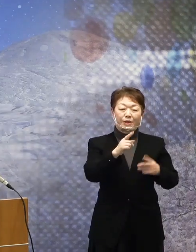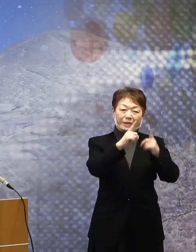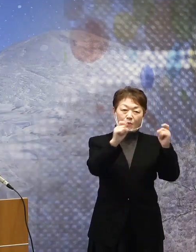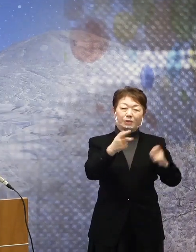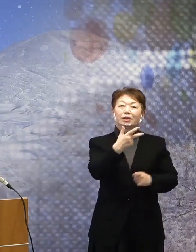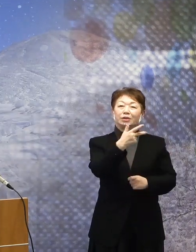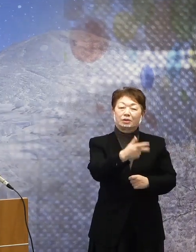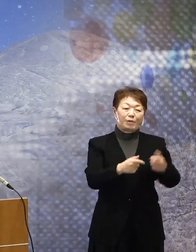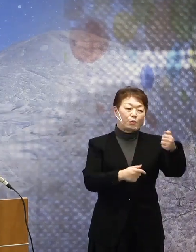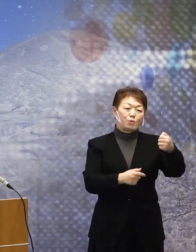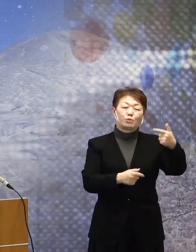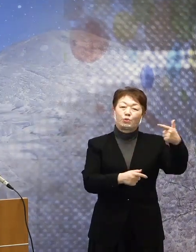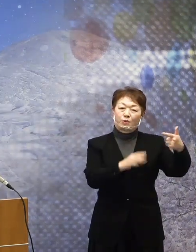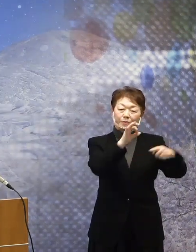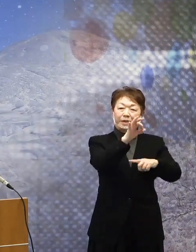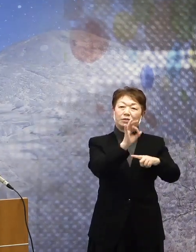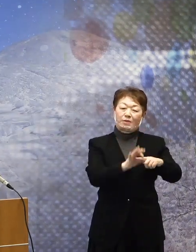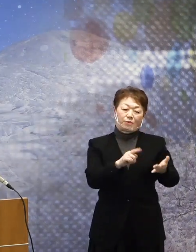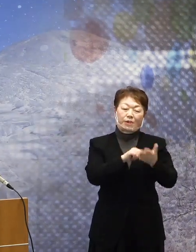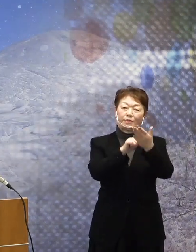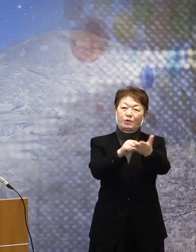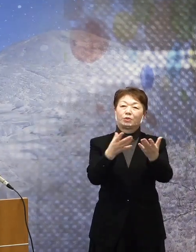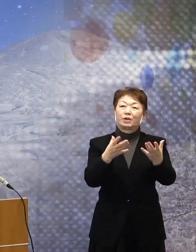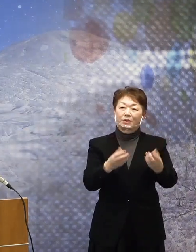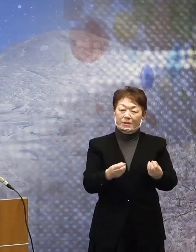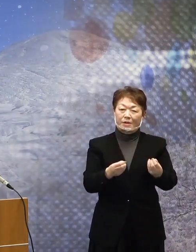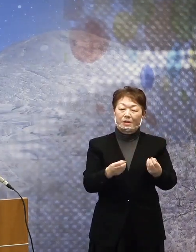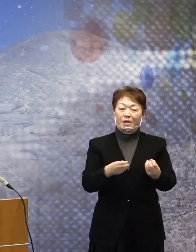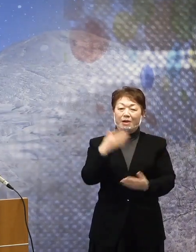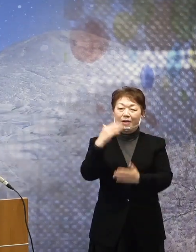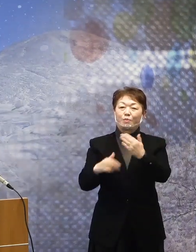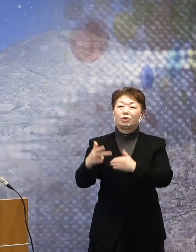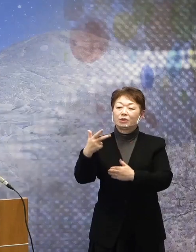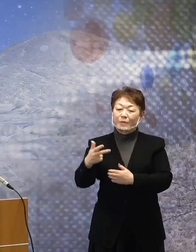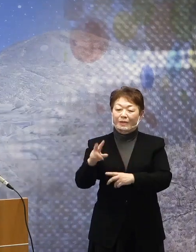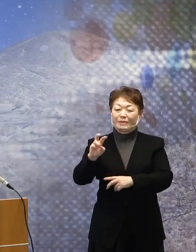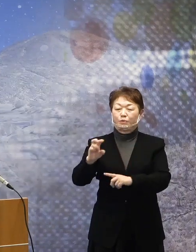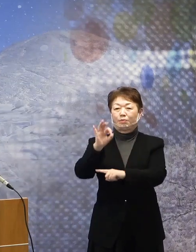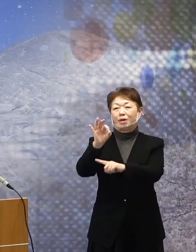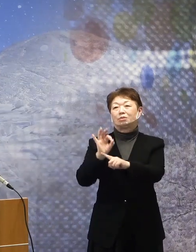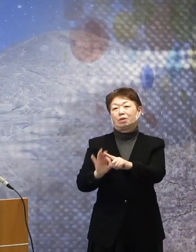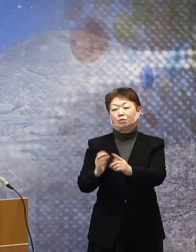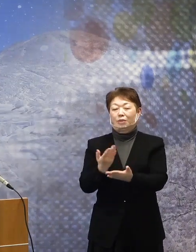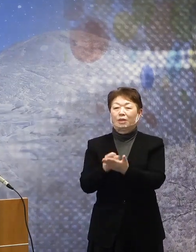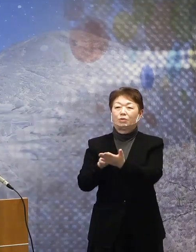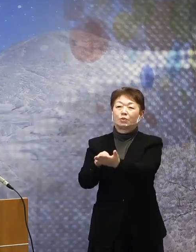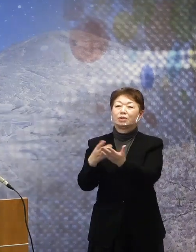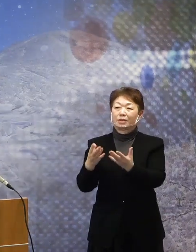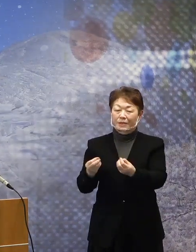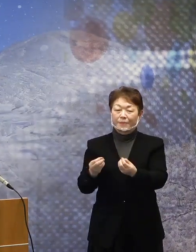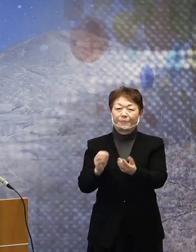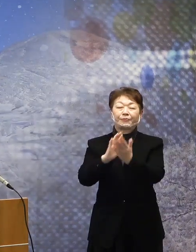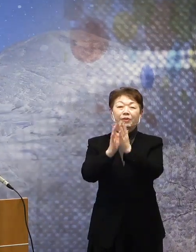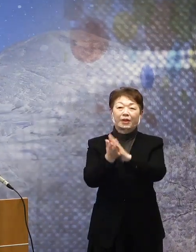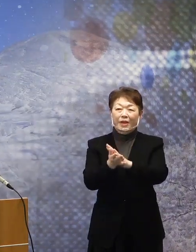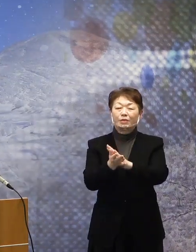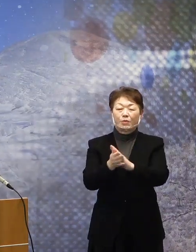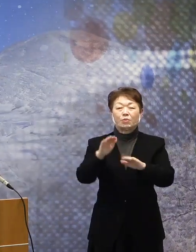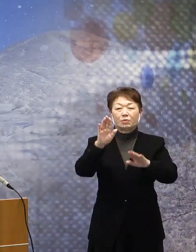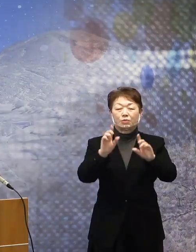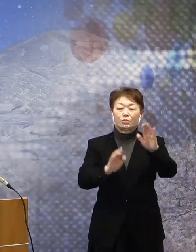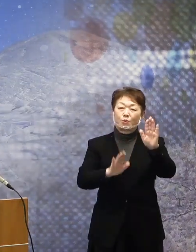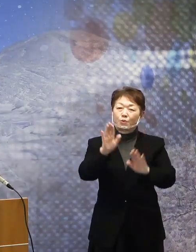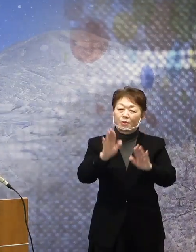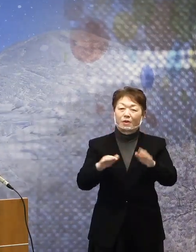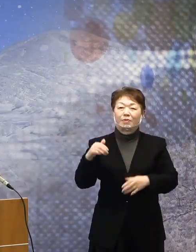占めた時点で陽性をしたんだと、我々ご要請差し上げたときは 20% でしたと。これ県全体の数字がないと我々分かりません